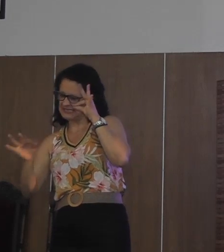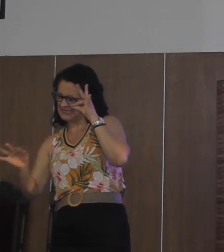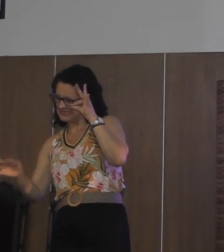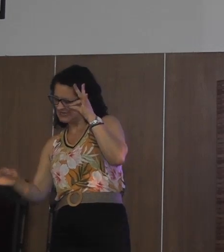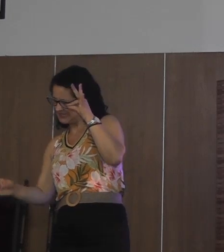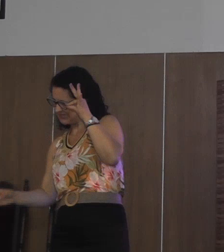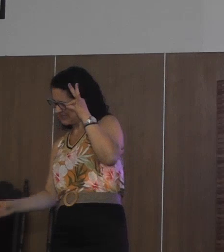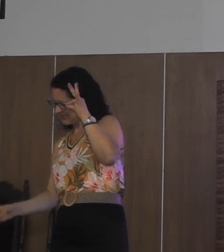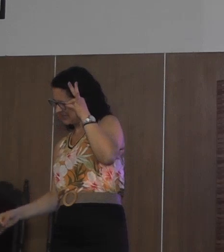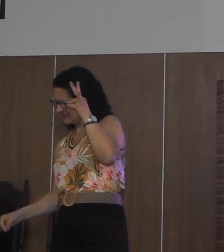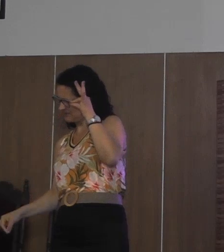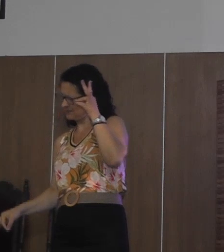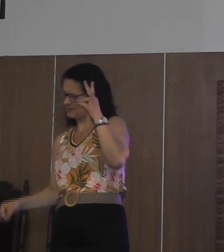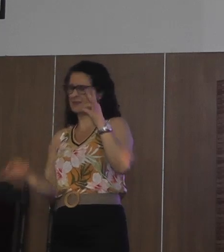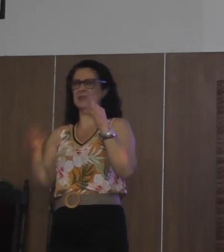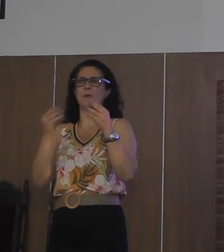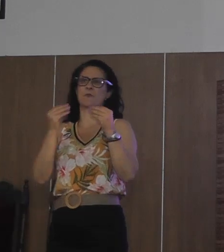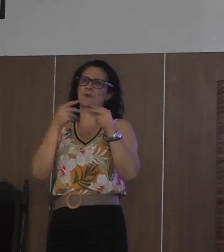contar.